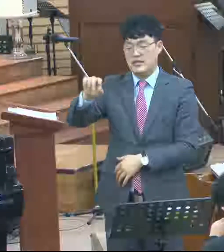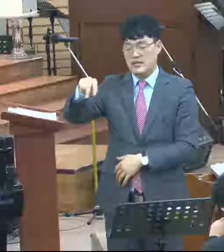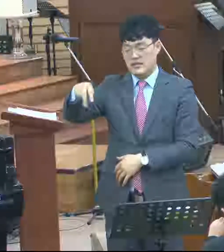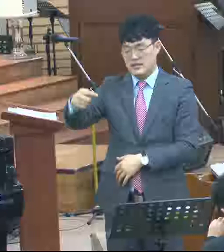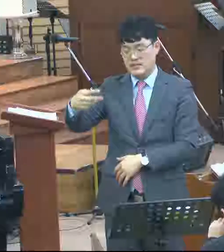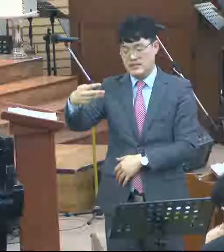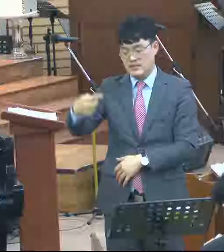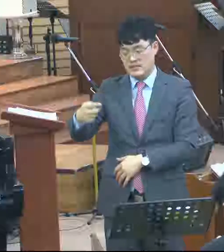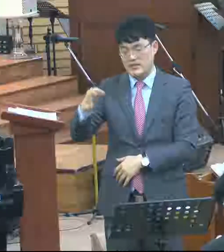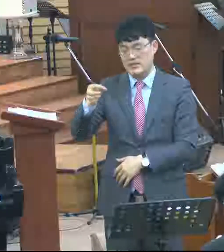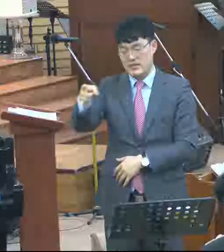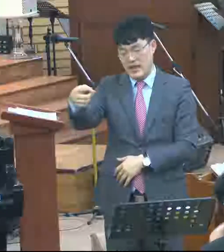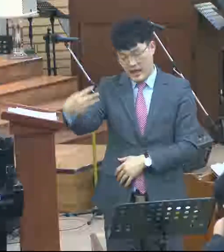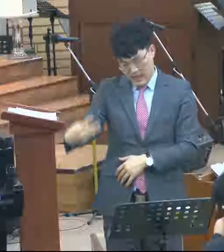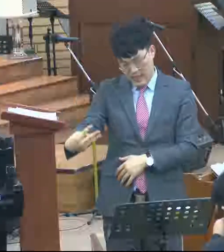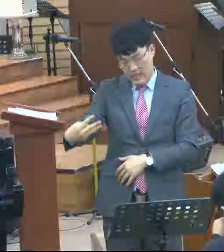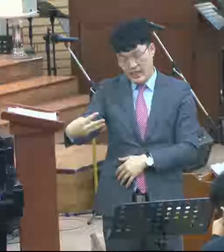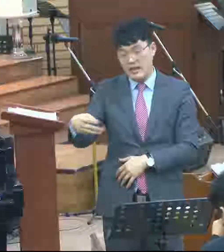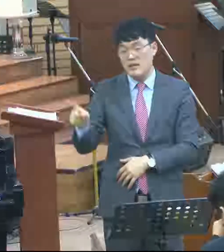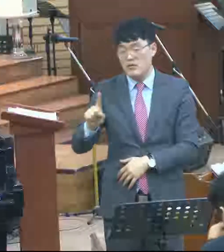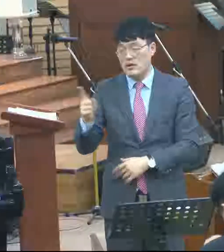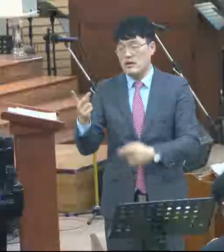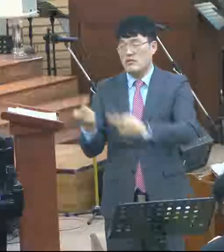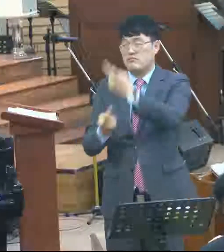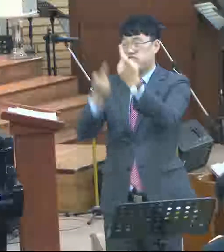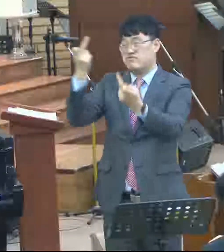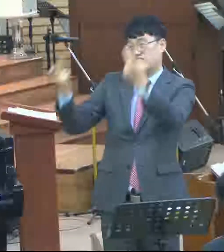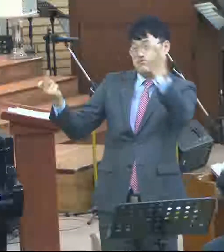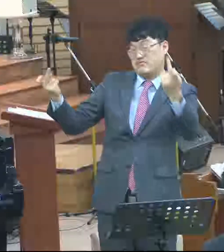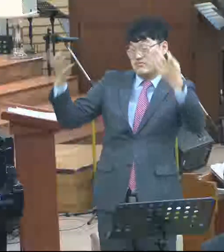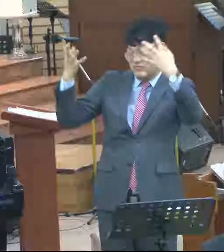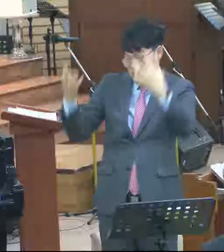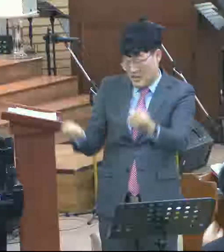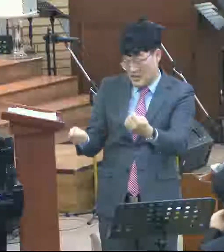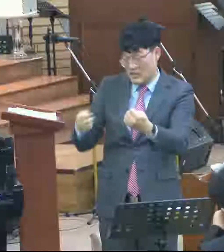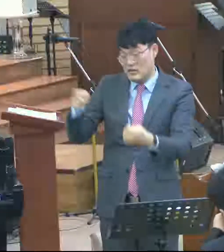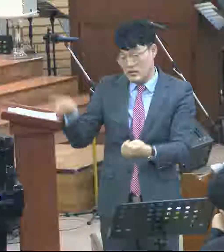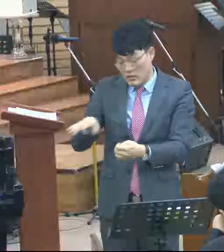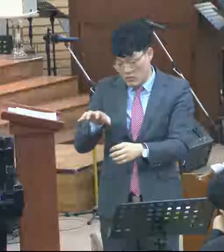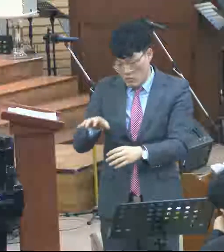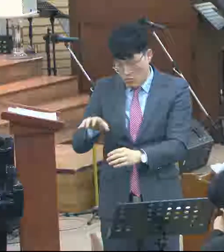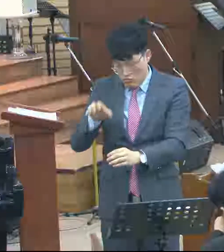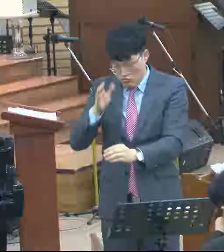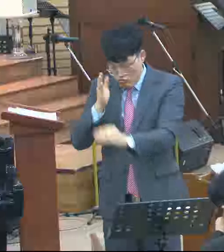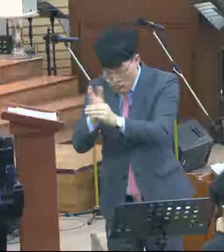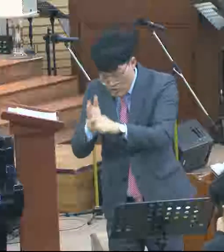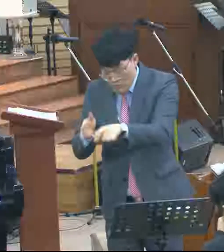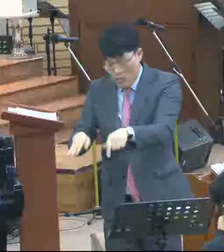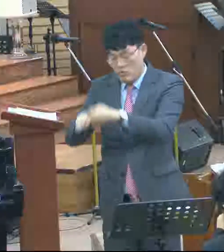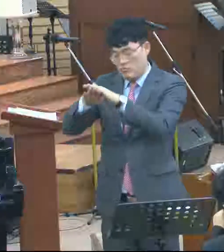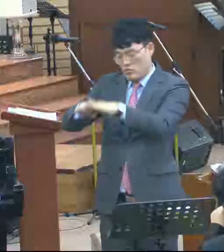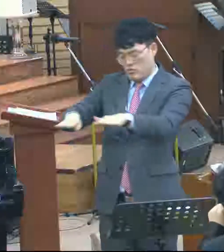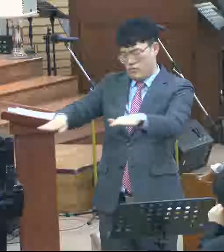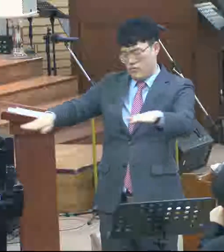나오죠. 산지가 많은 이스라엘 땅에서 이곳은 평지였고 비옥한 곳이었어요.